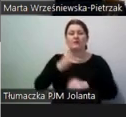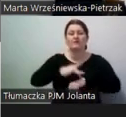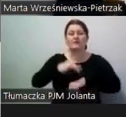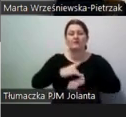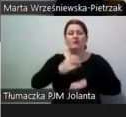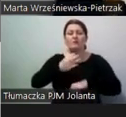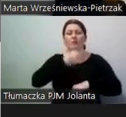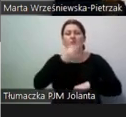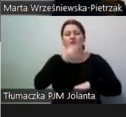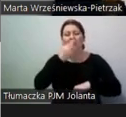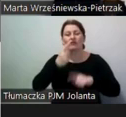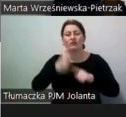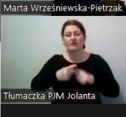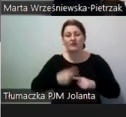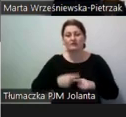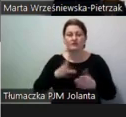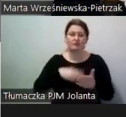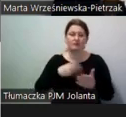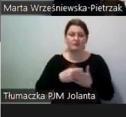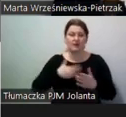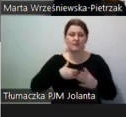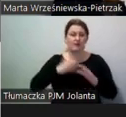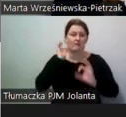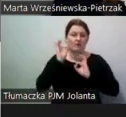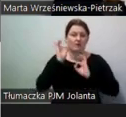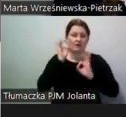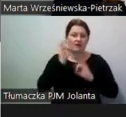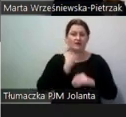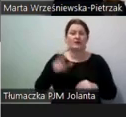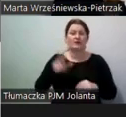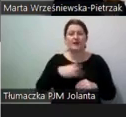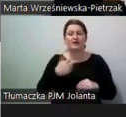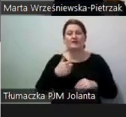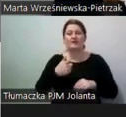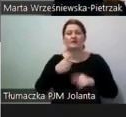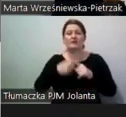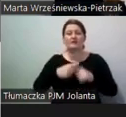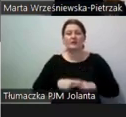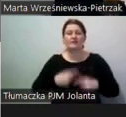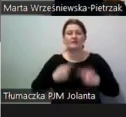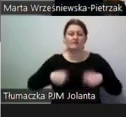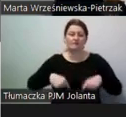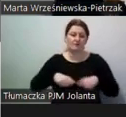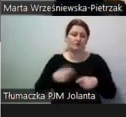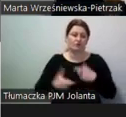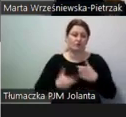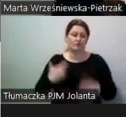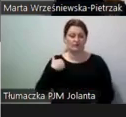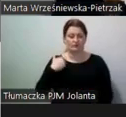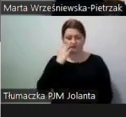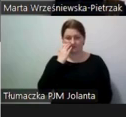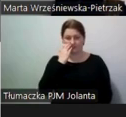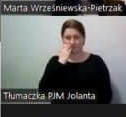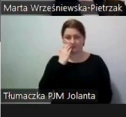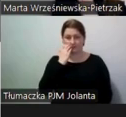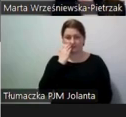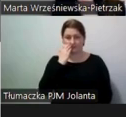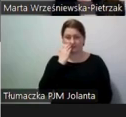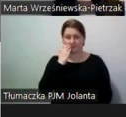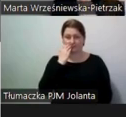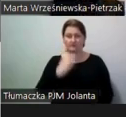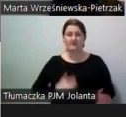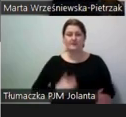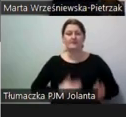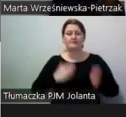testu, no i mamy na przykład informację o tym, kiedy został ten test przeprowadzony. I w